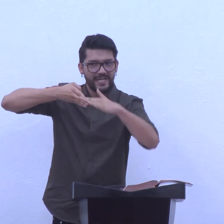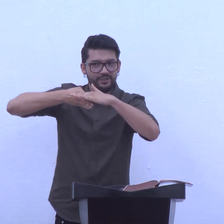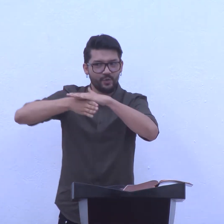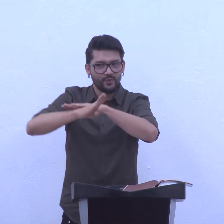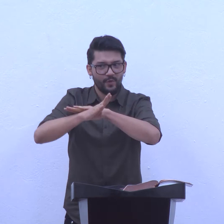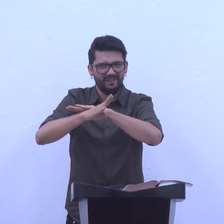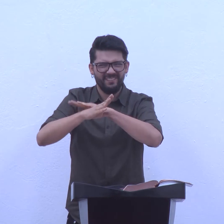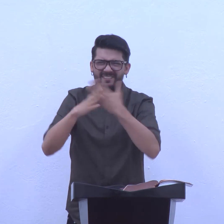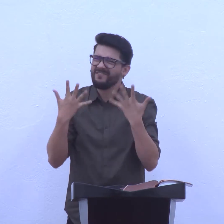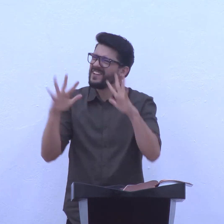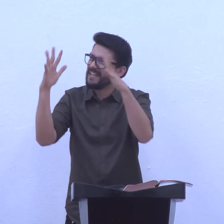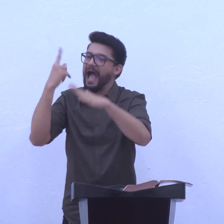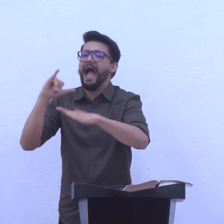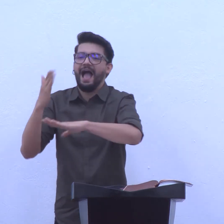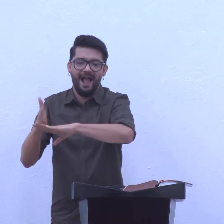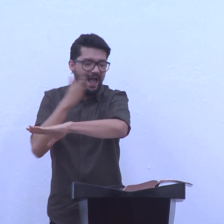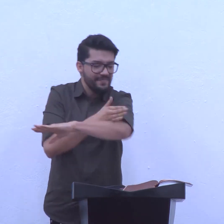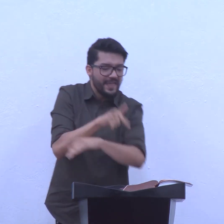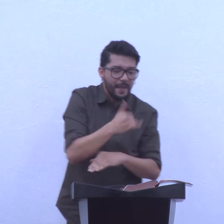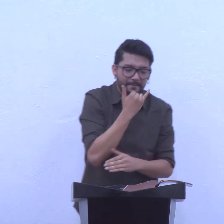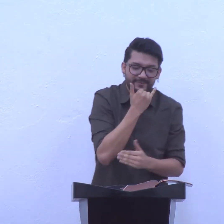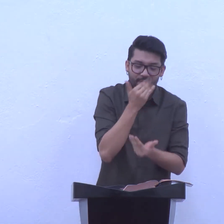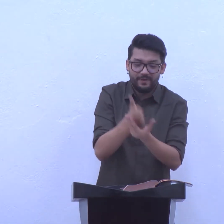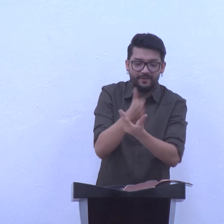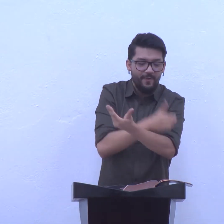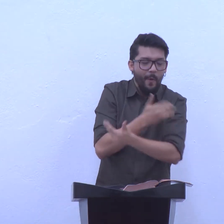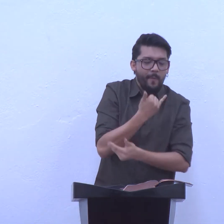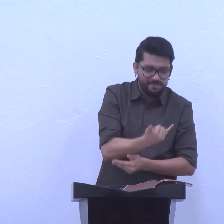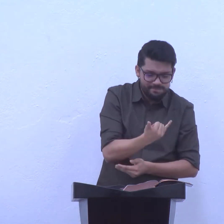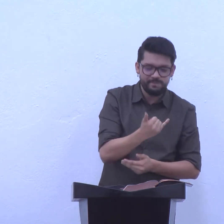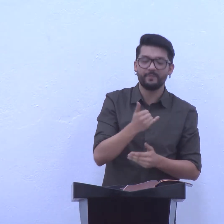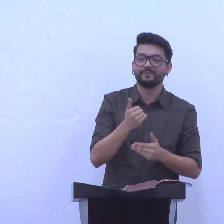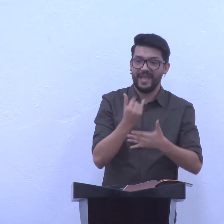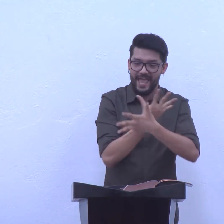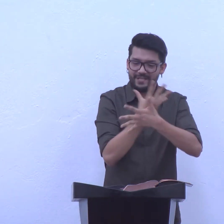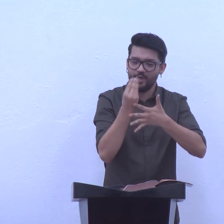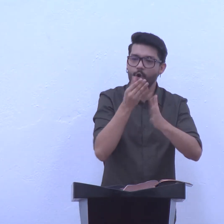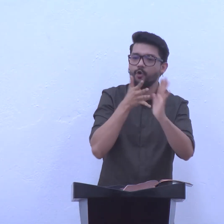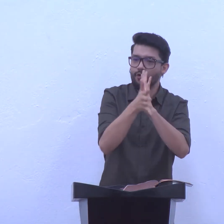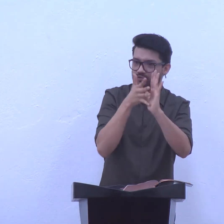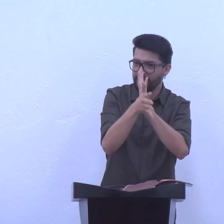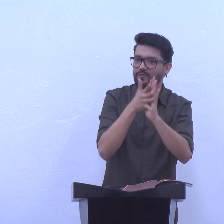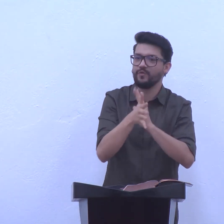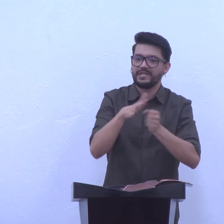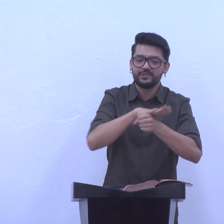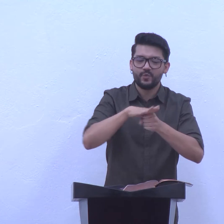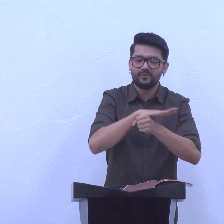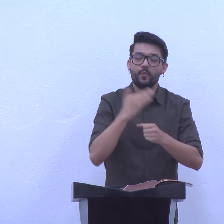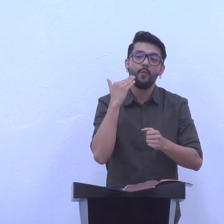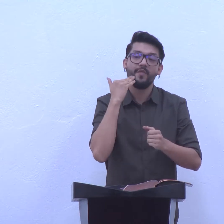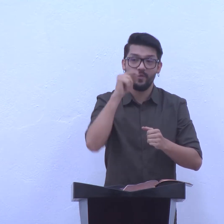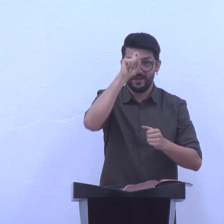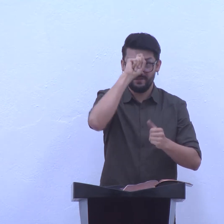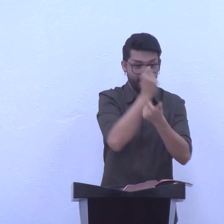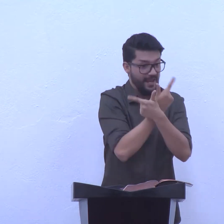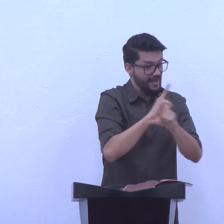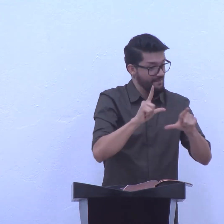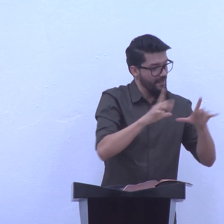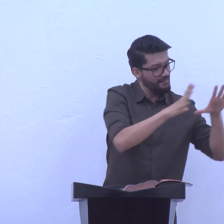Entonces, esto que nos habla el Éxodo es el contexto de la fiesta de los tabernáculos, sobre todo en el ritual del